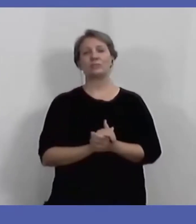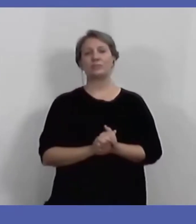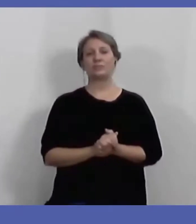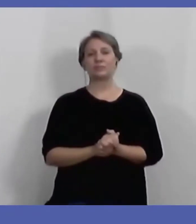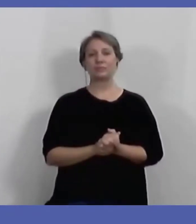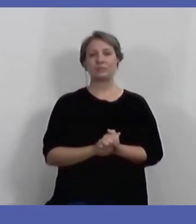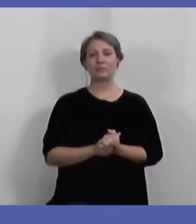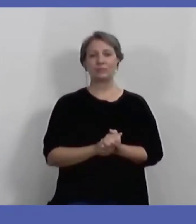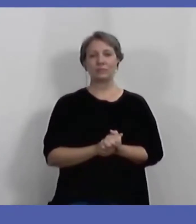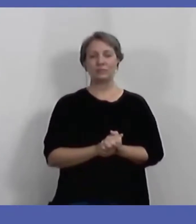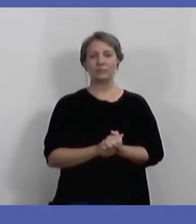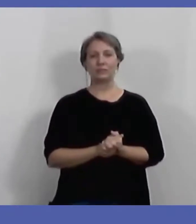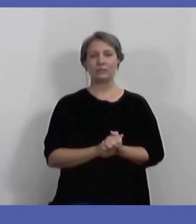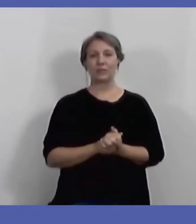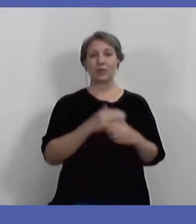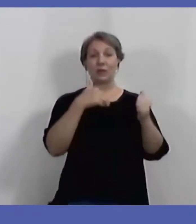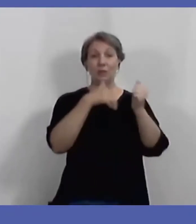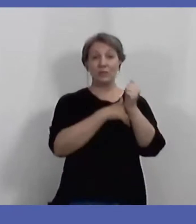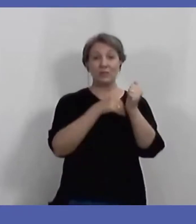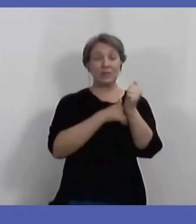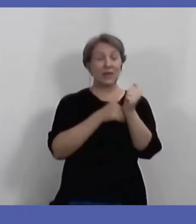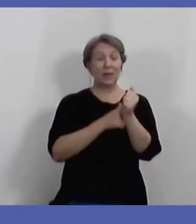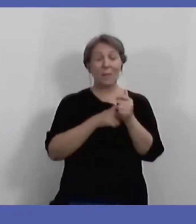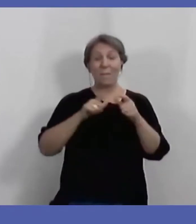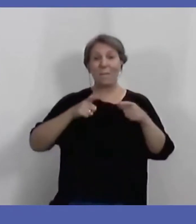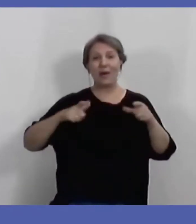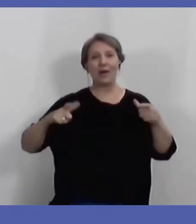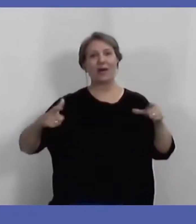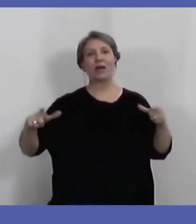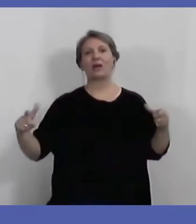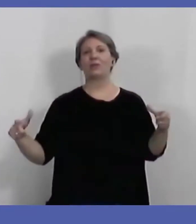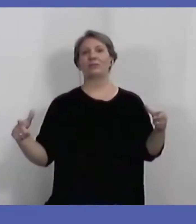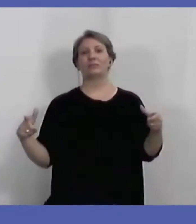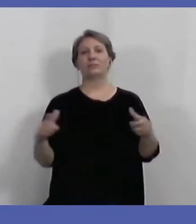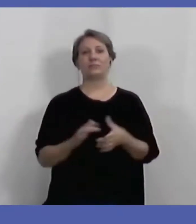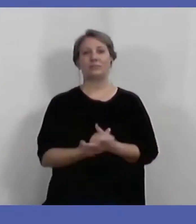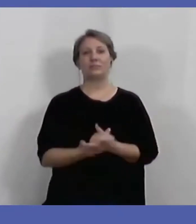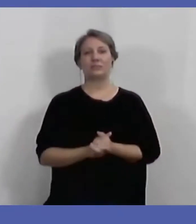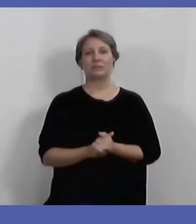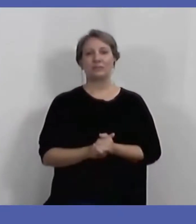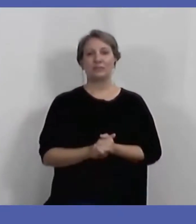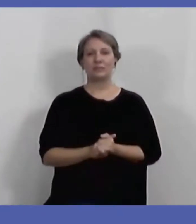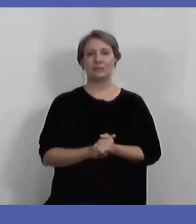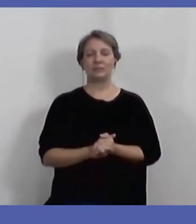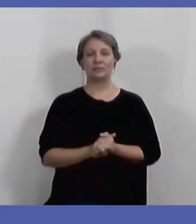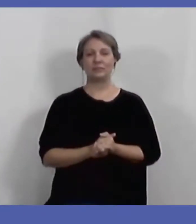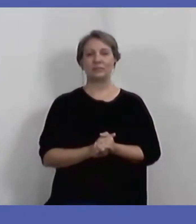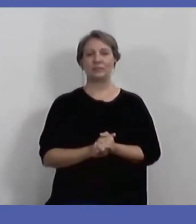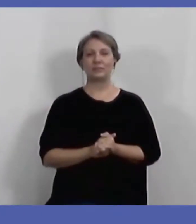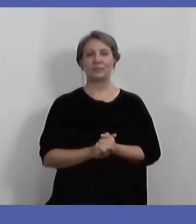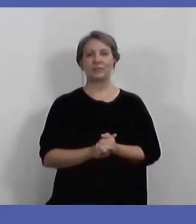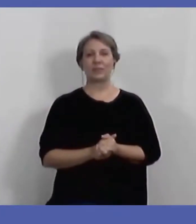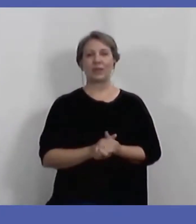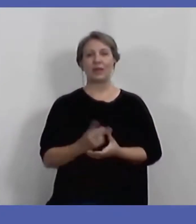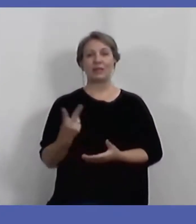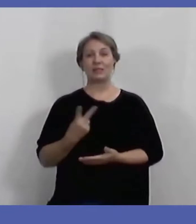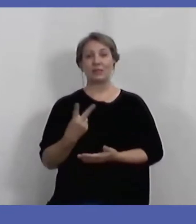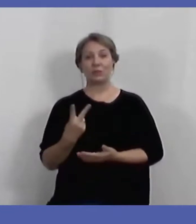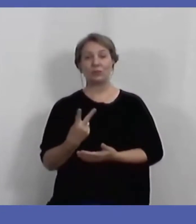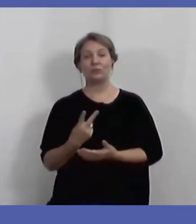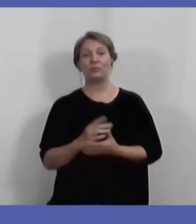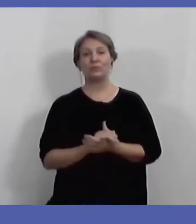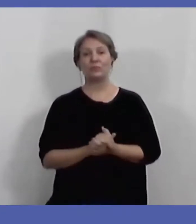O grande mistério, né? Então, a segunda parte da revelação é